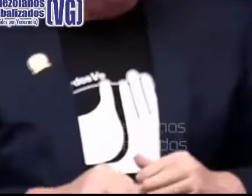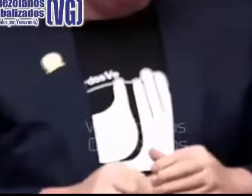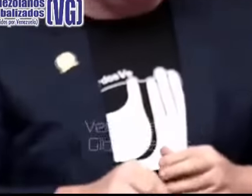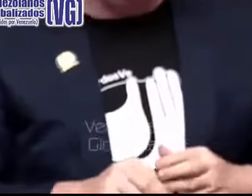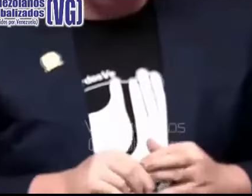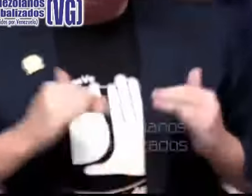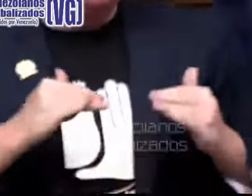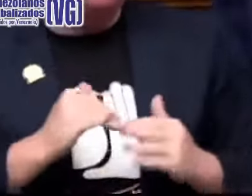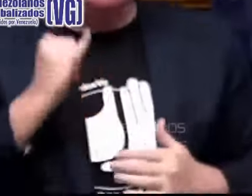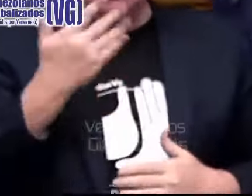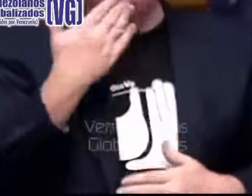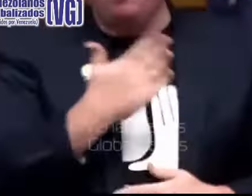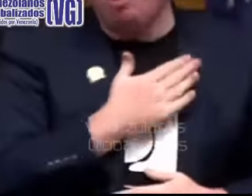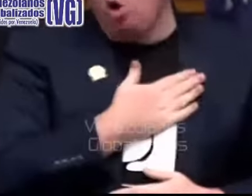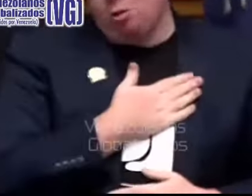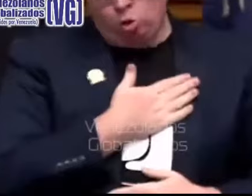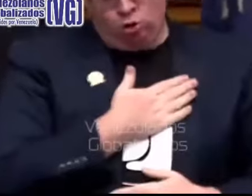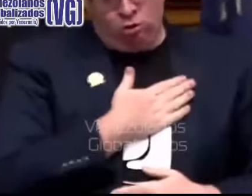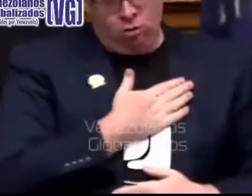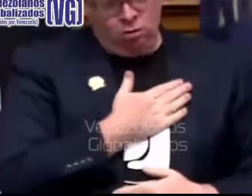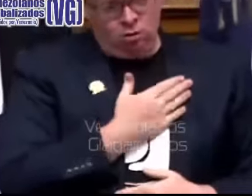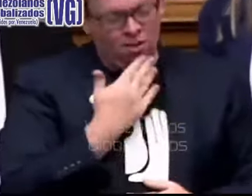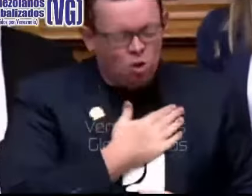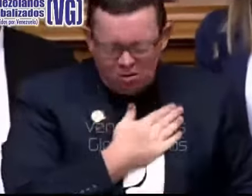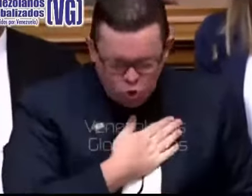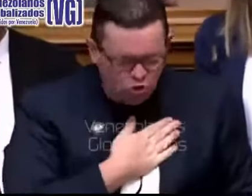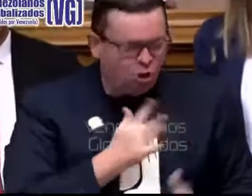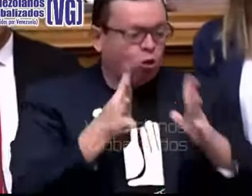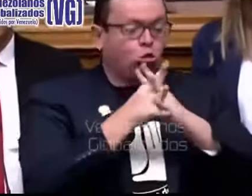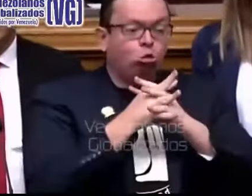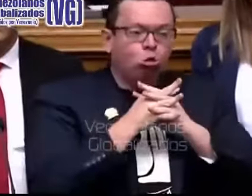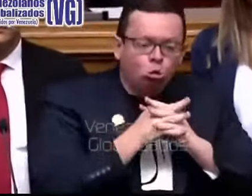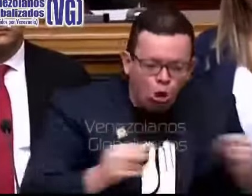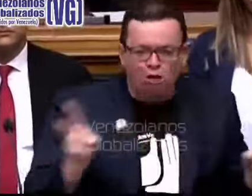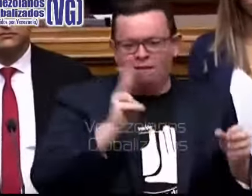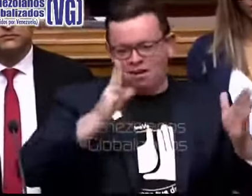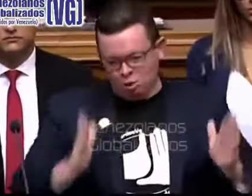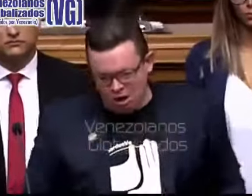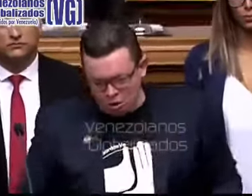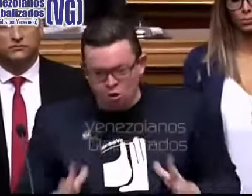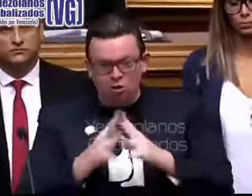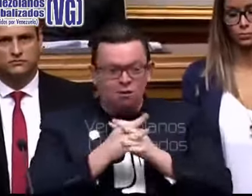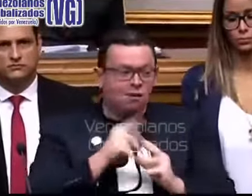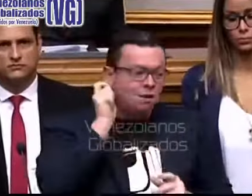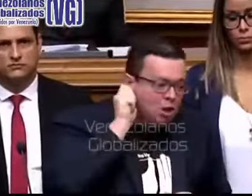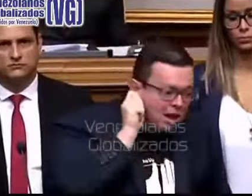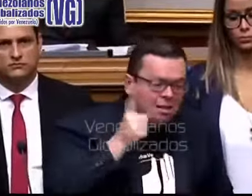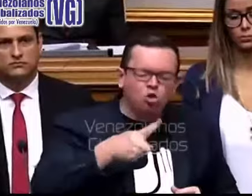igualdad de oportunidades para todas las personas. Y les pido de corazón, les pido de todo corazón realmente a todos los